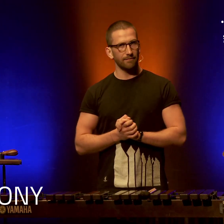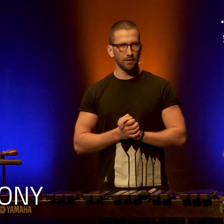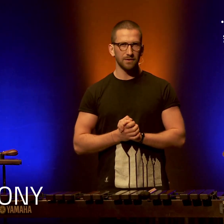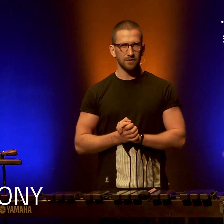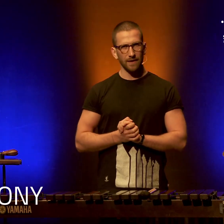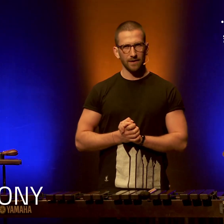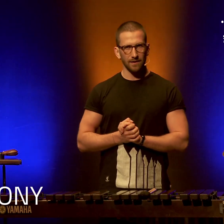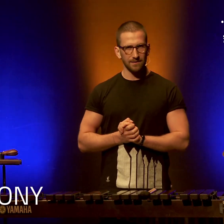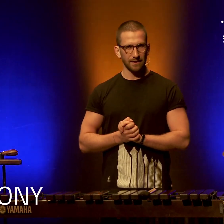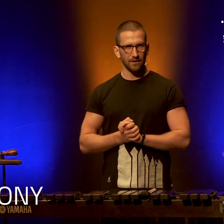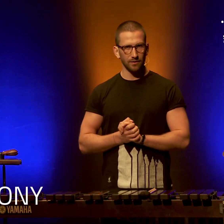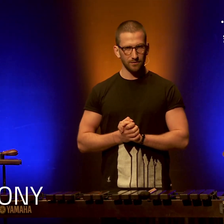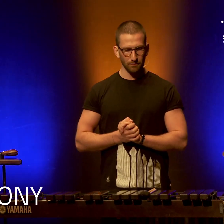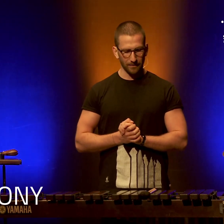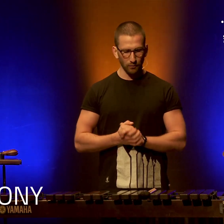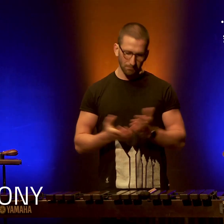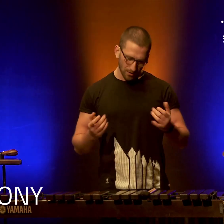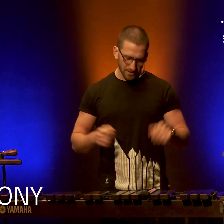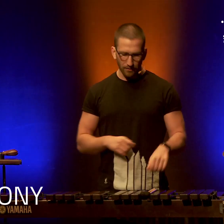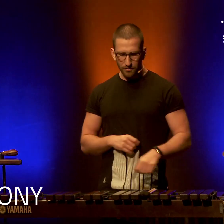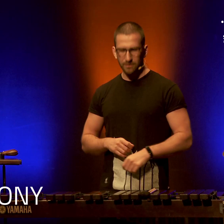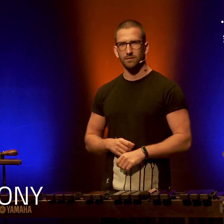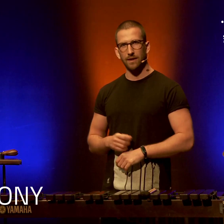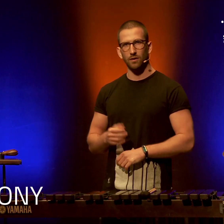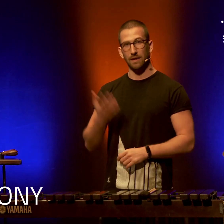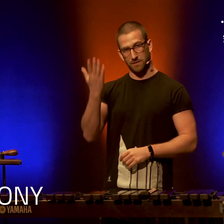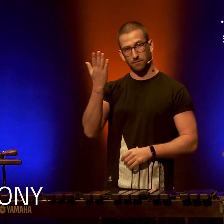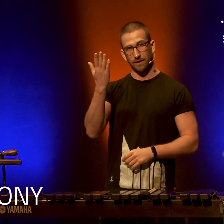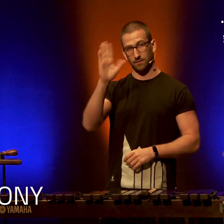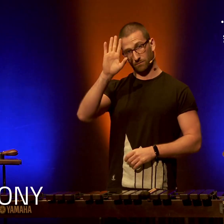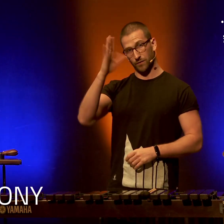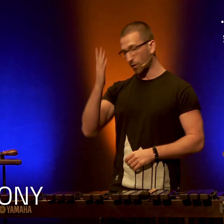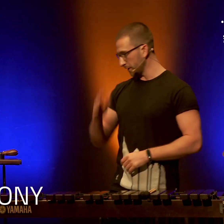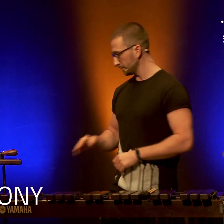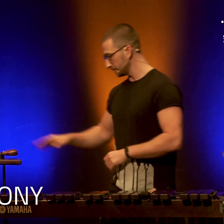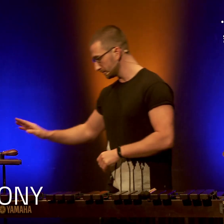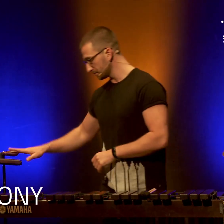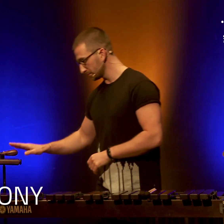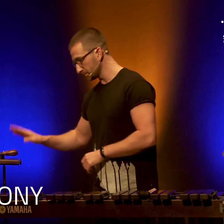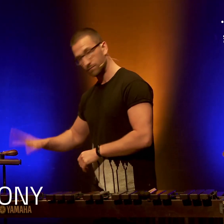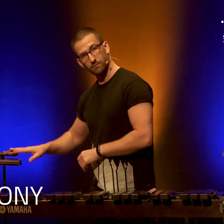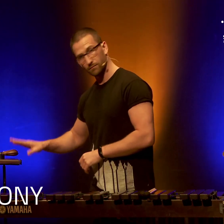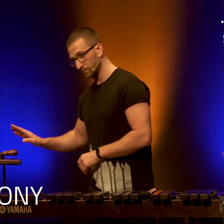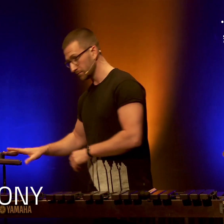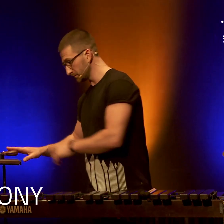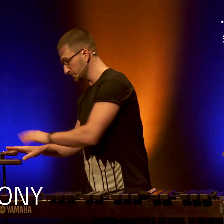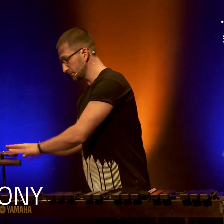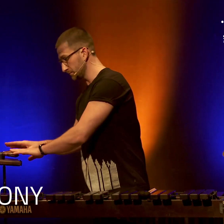można wydobyć dźwięk z takiego instrumentu? Można użyć do tego na przykład dłoni.